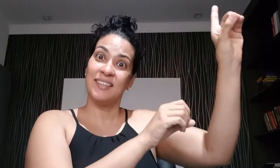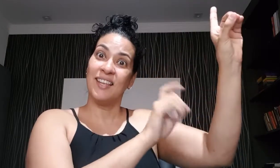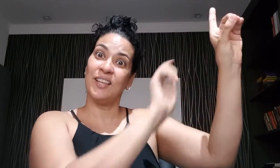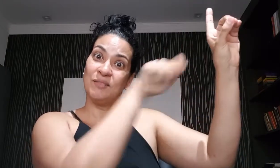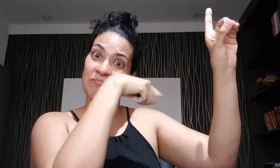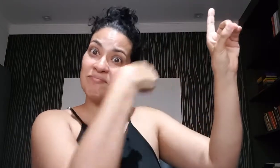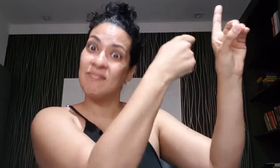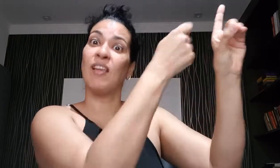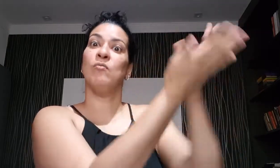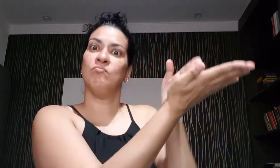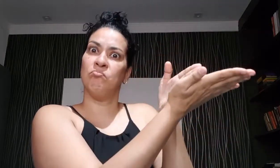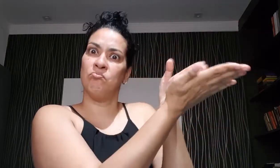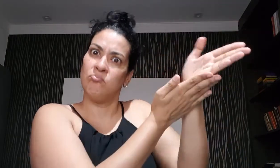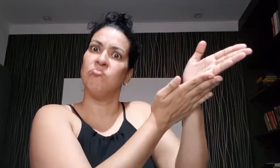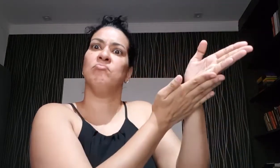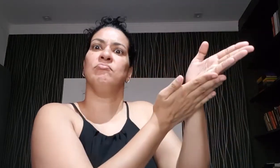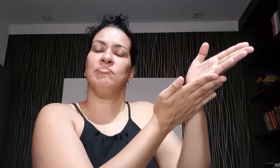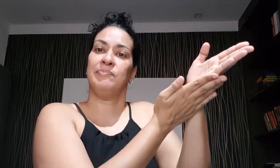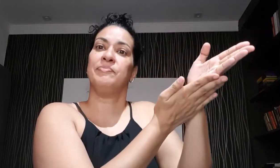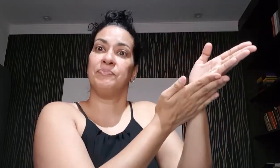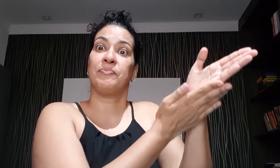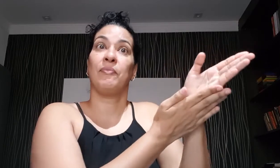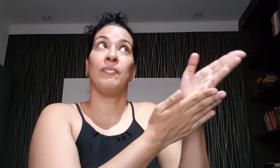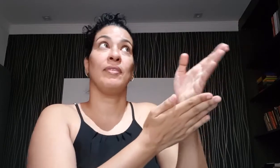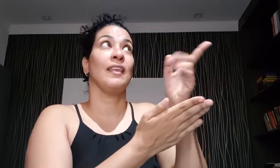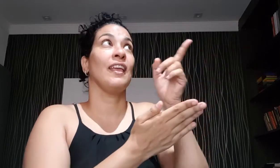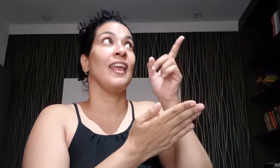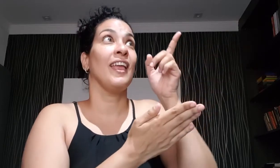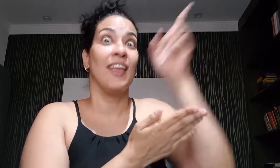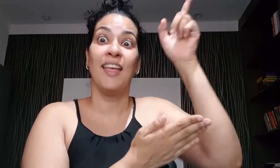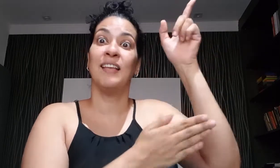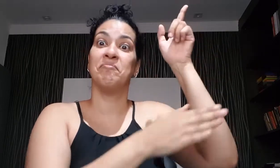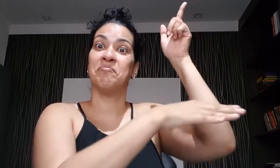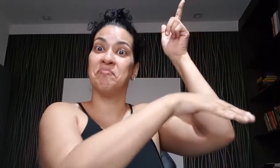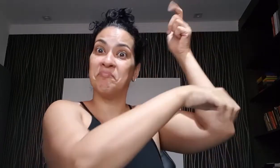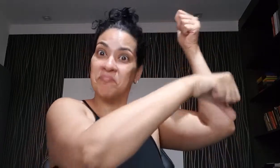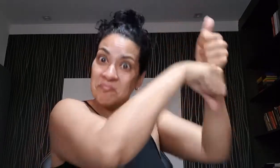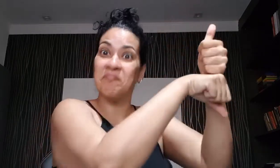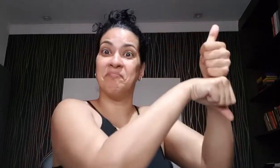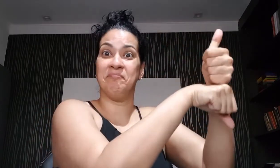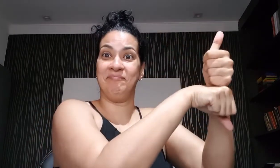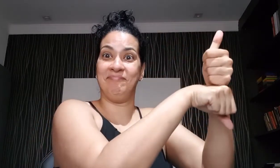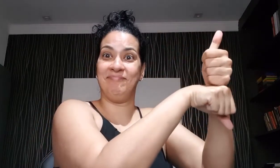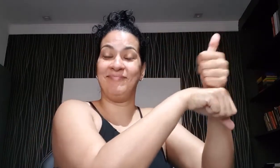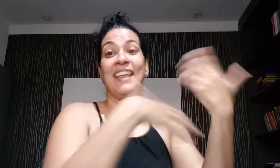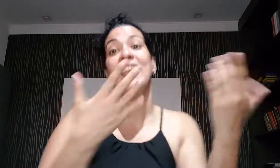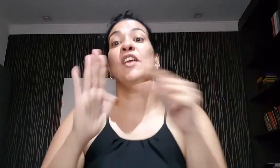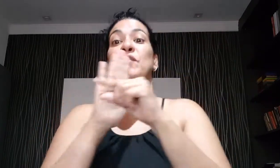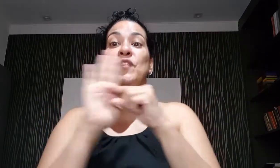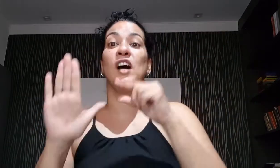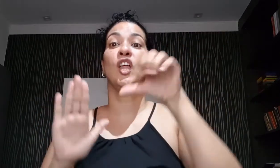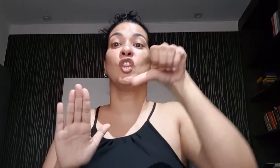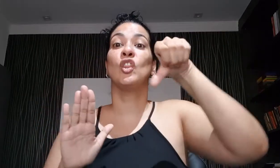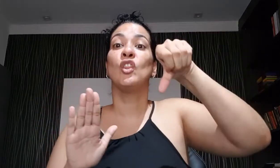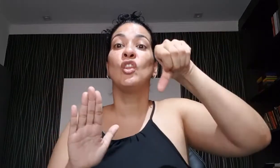soberano, porque ele é justo e porque ele é reto. E o verso de número 9, ele diz assim: o Senhor é abrigo para